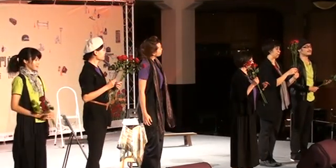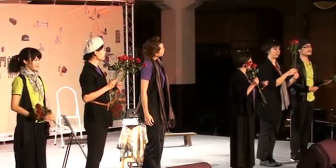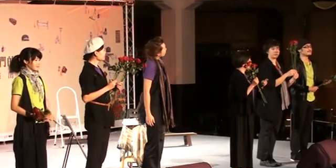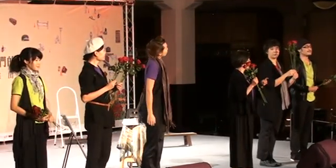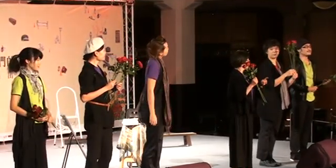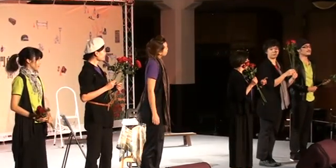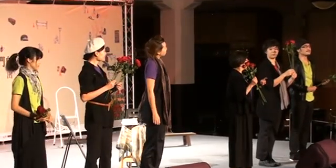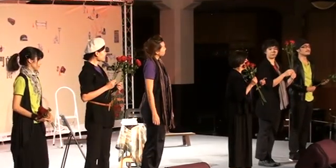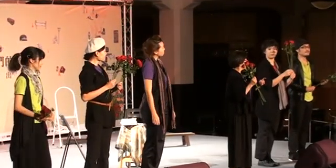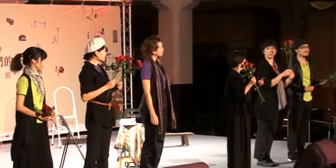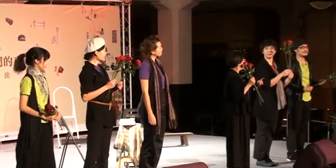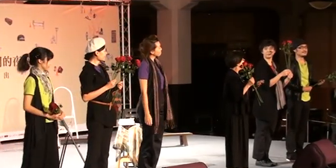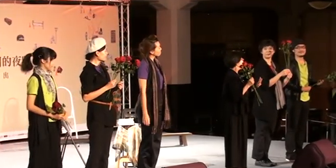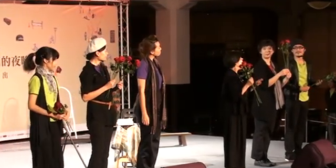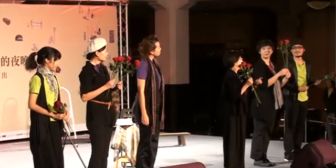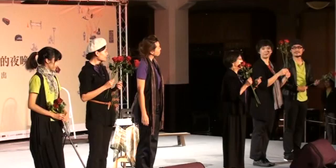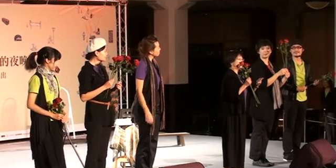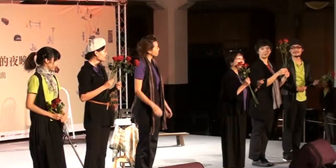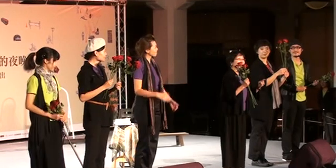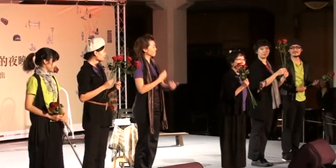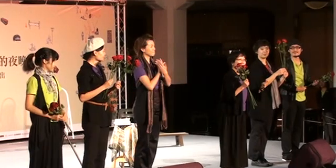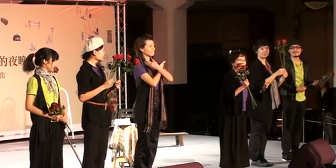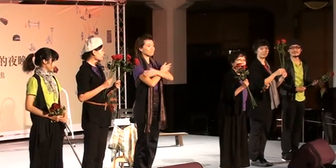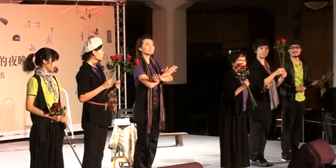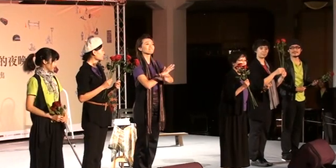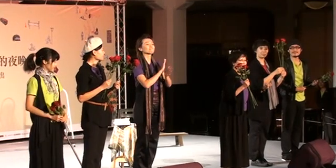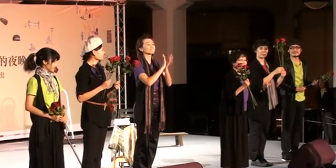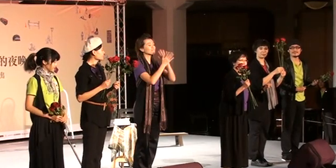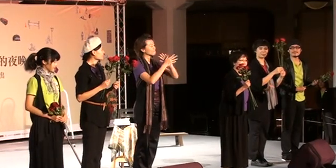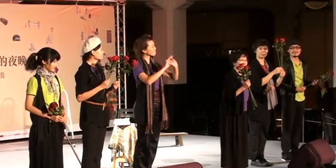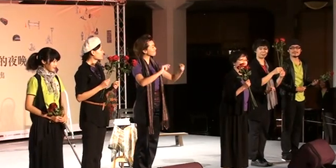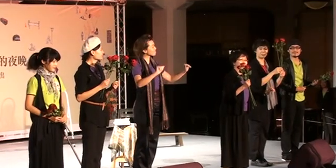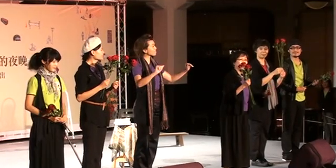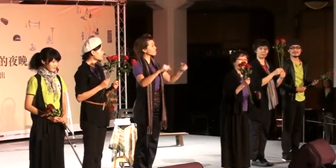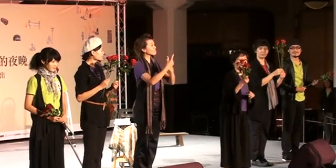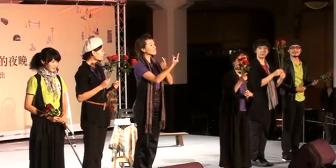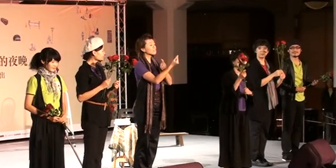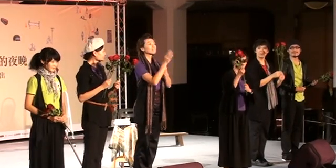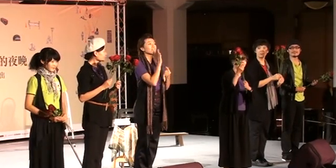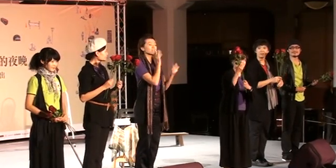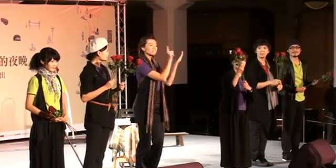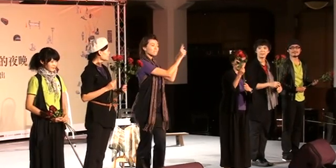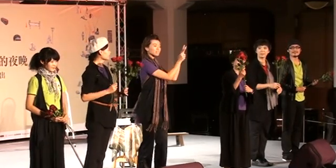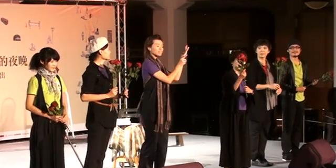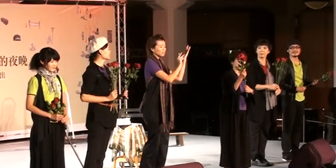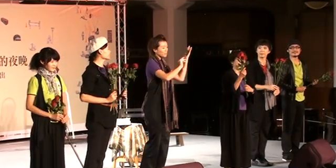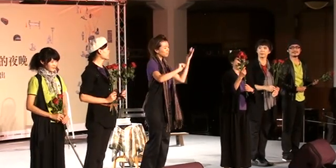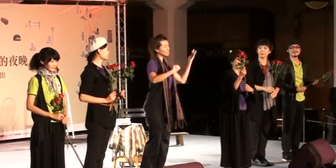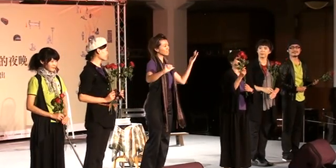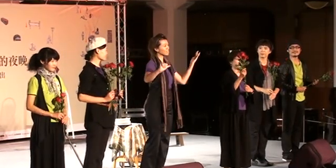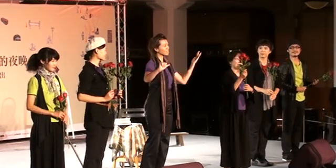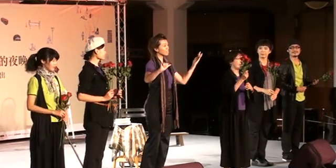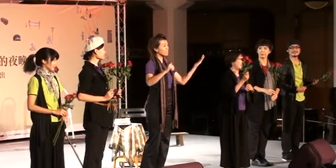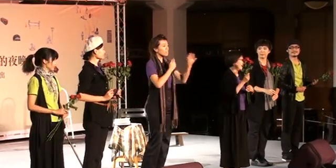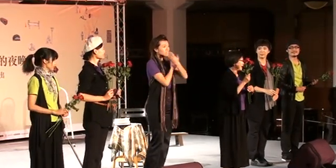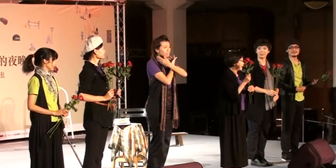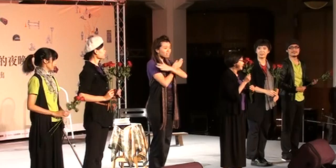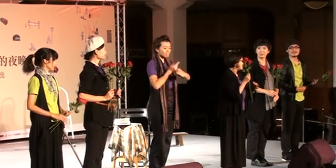Thank you, Mr. Wen. 即使深埋在流沙之下，也是玫瑰。即